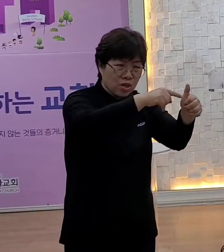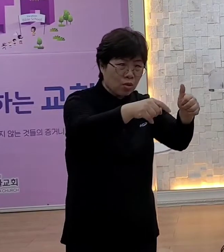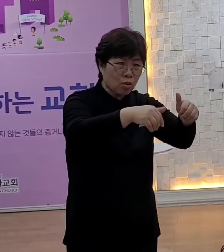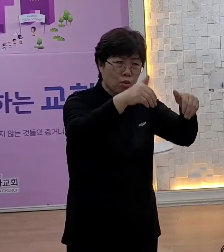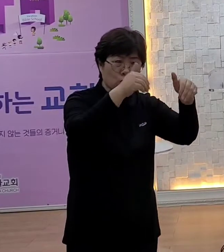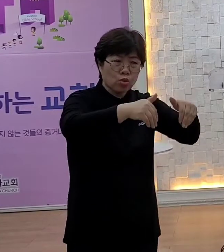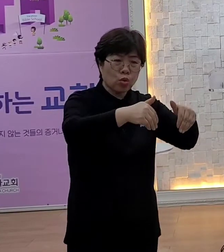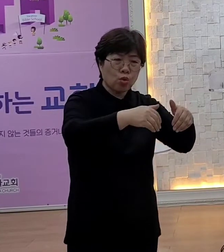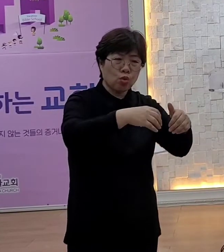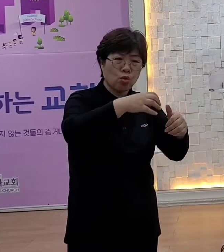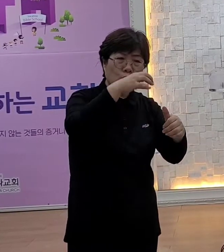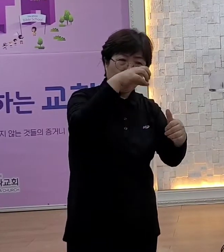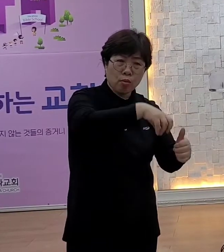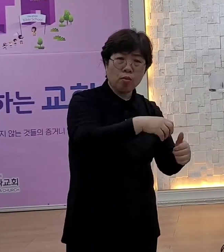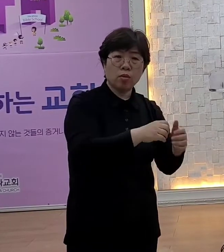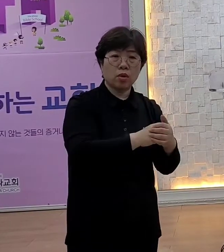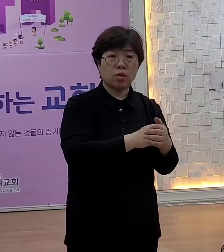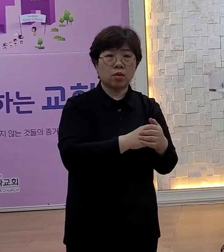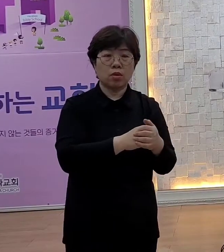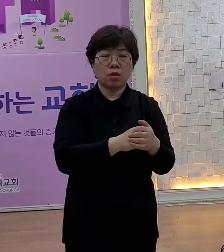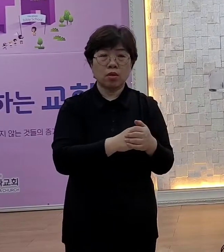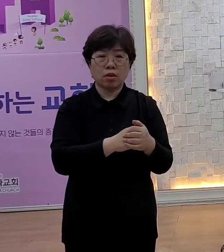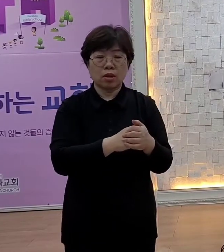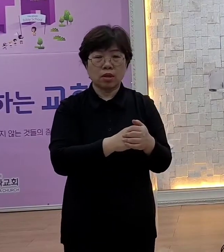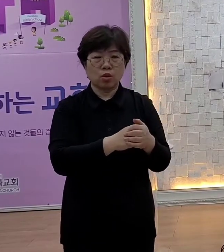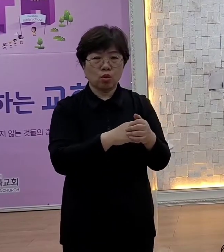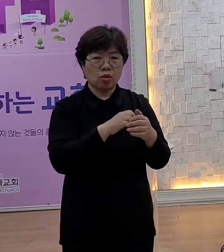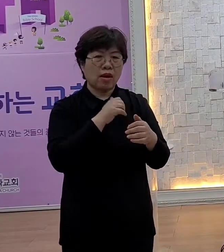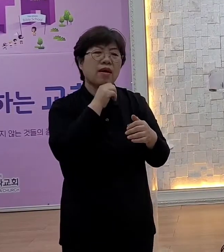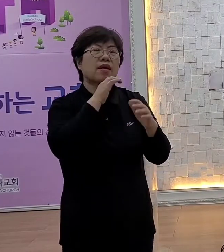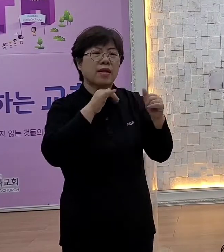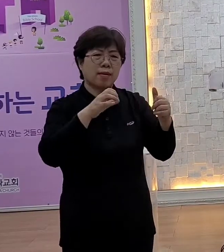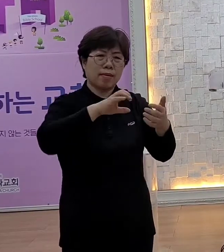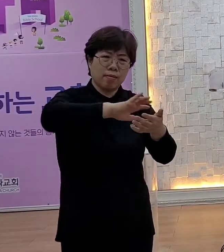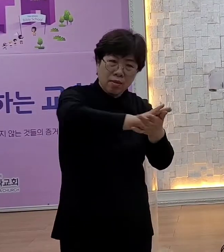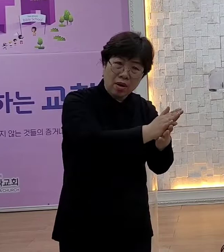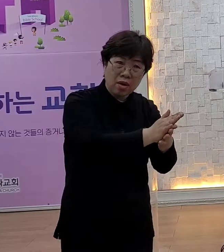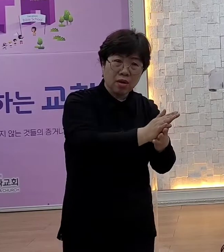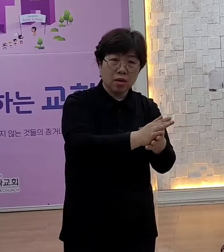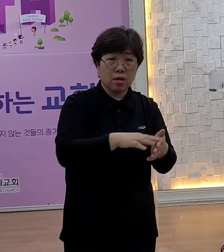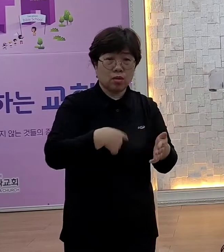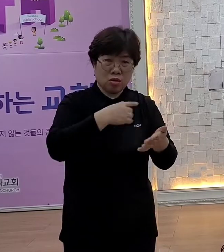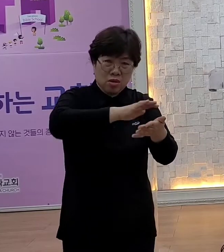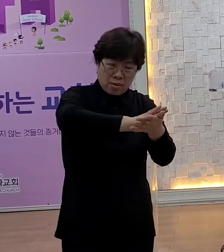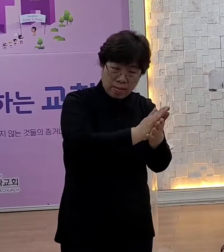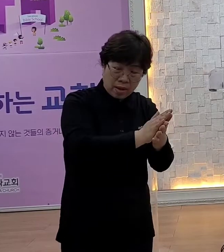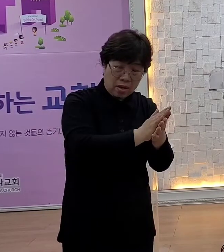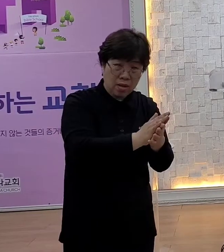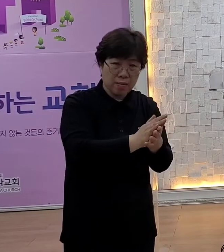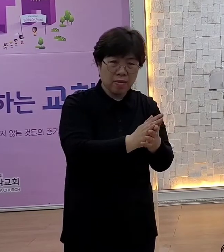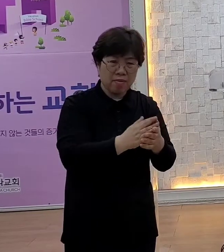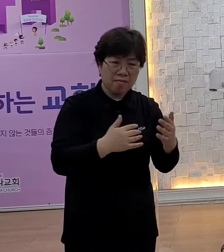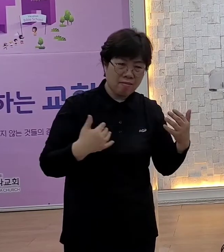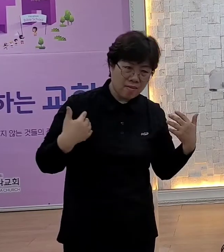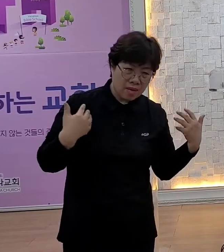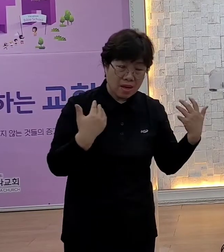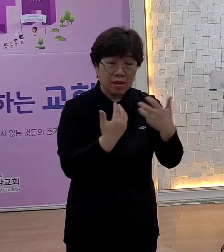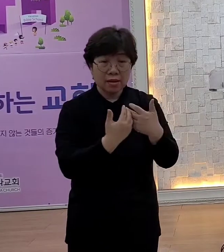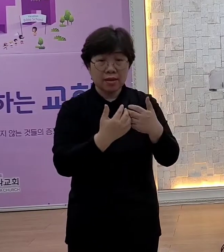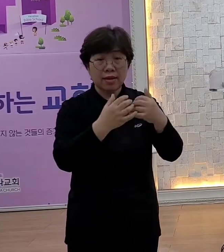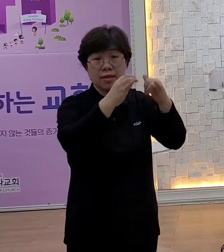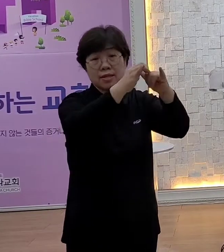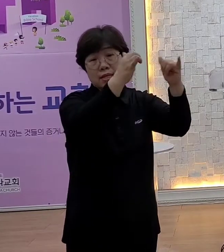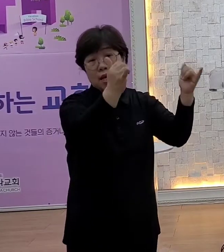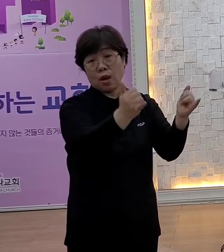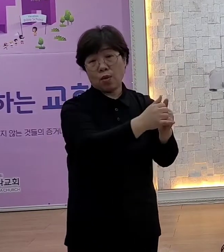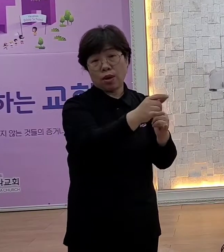노예로 삼고 또 가난한 사람들을 짓밟고 또 자기도 짓밟고 이런 일들이 끊임없이 벌어진,